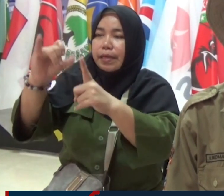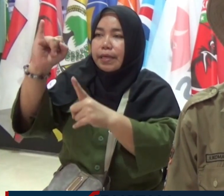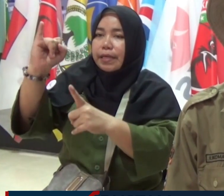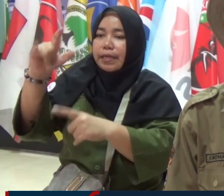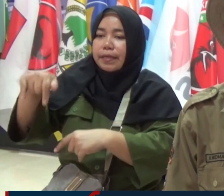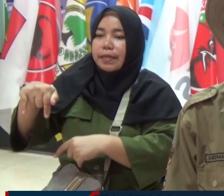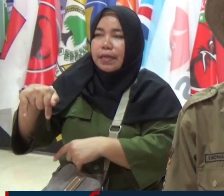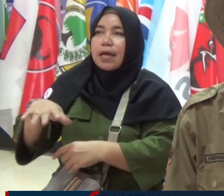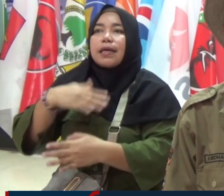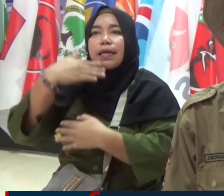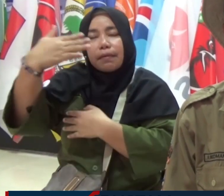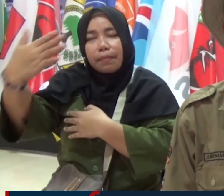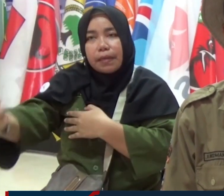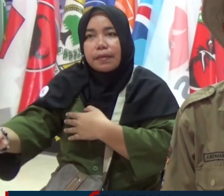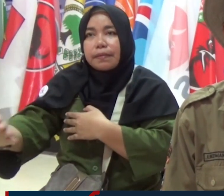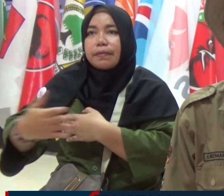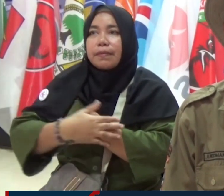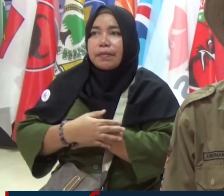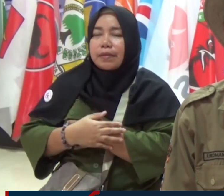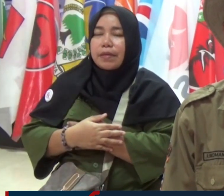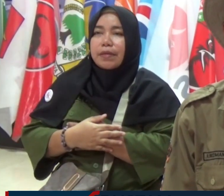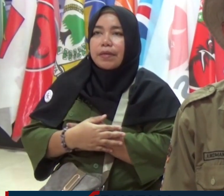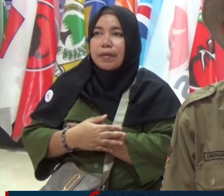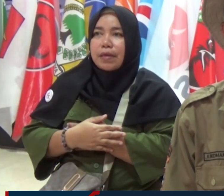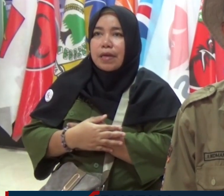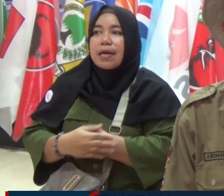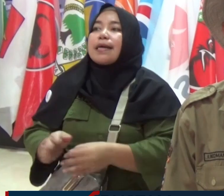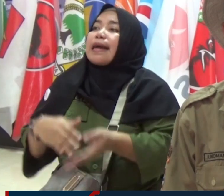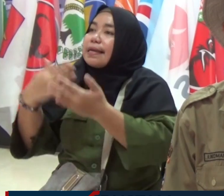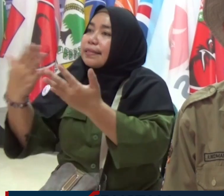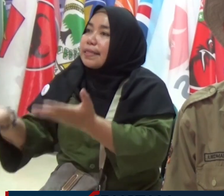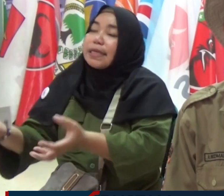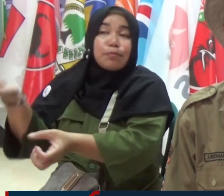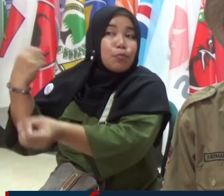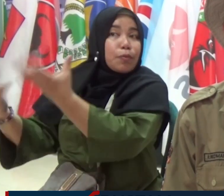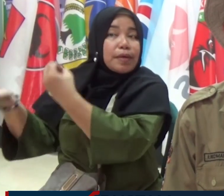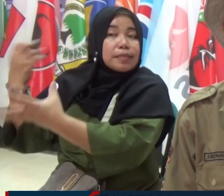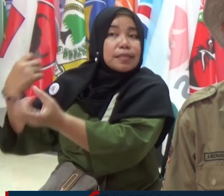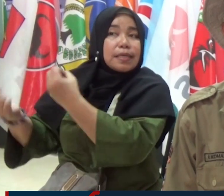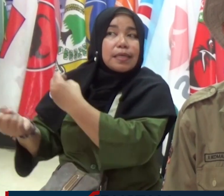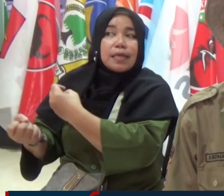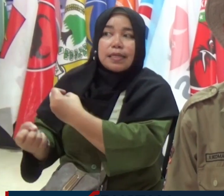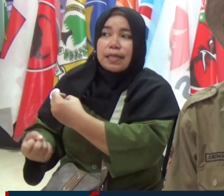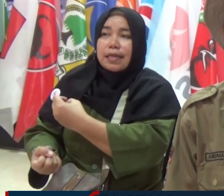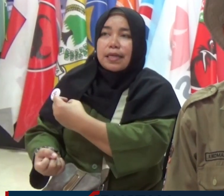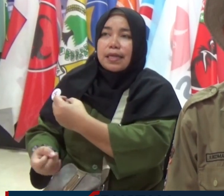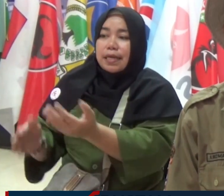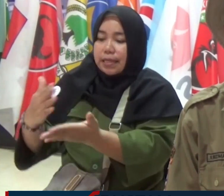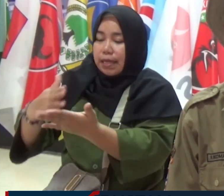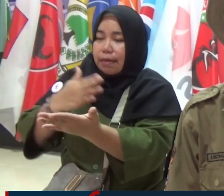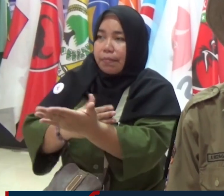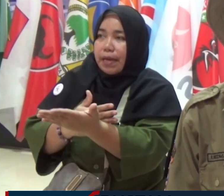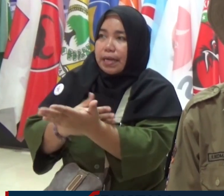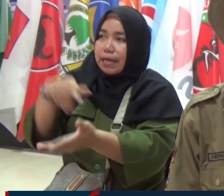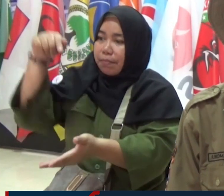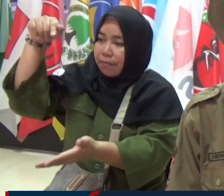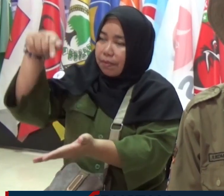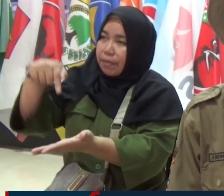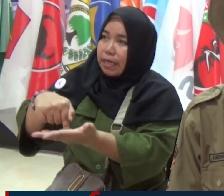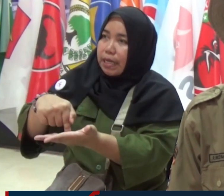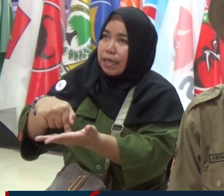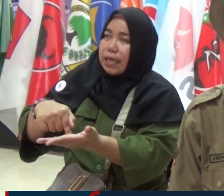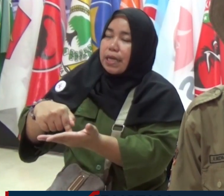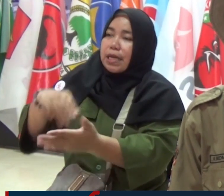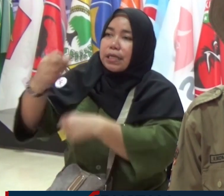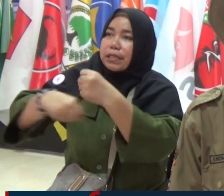ini kedepannya selain memberikan informasi terkait tahapan kepemiluan